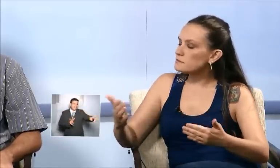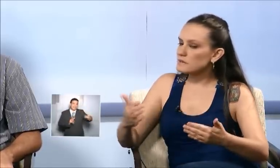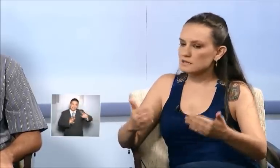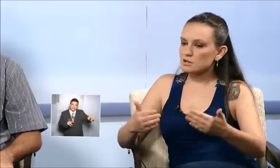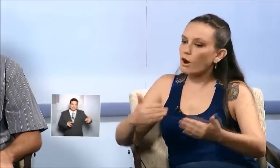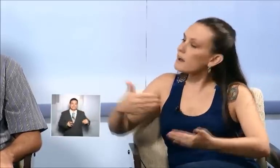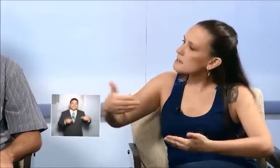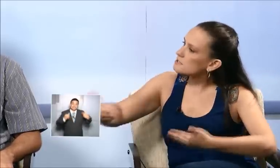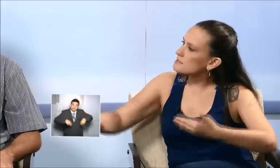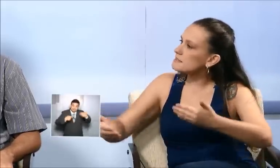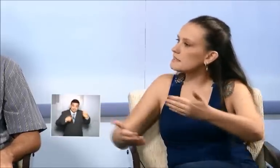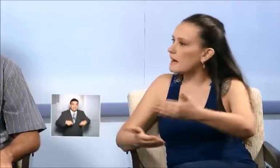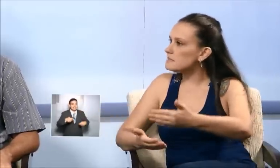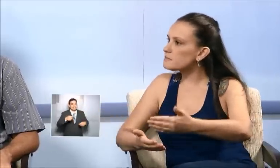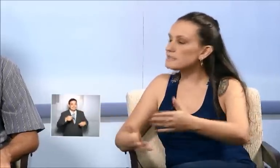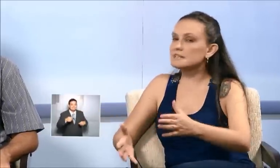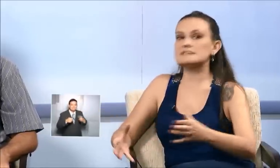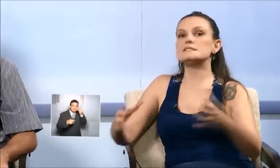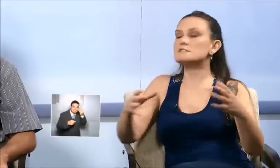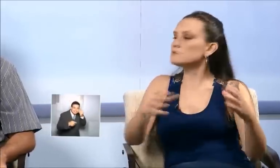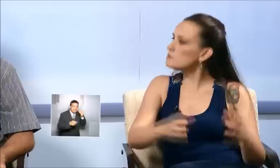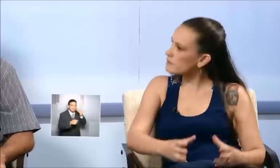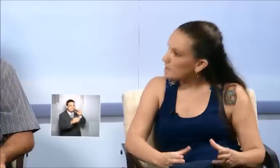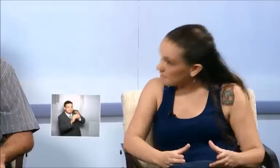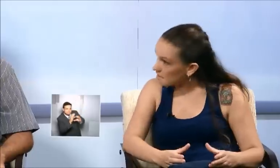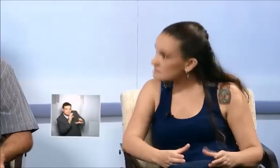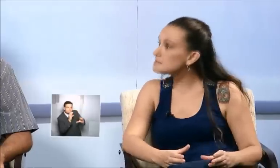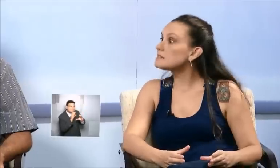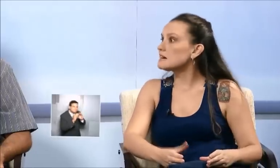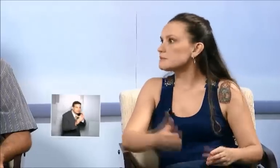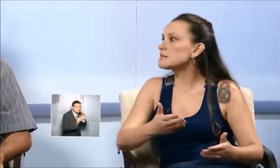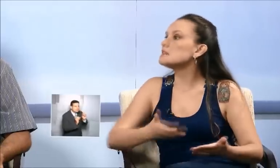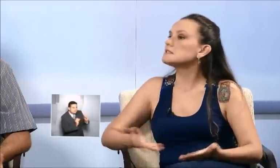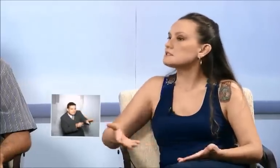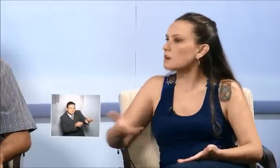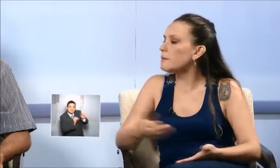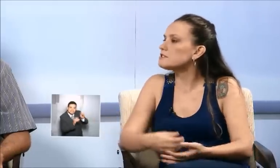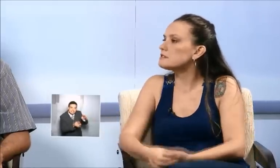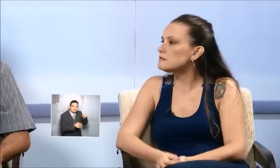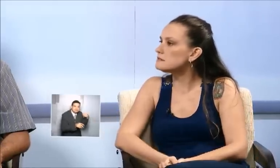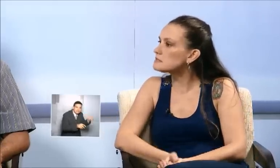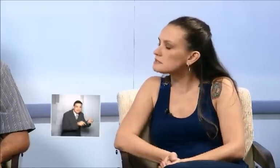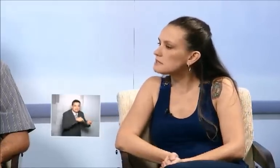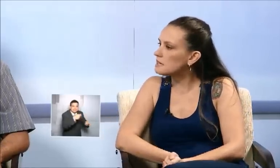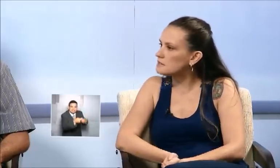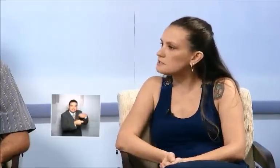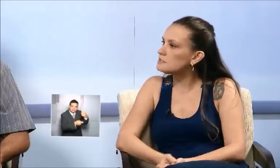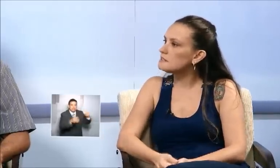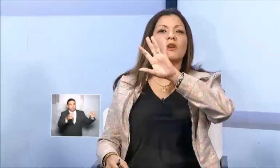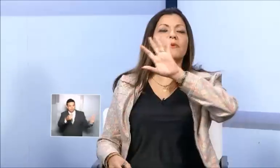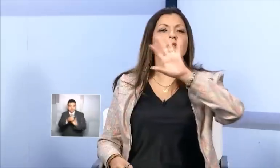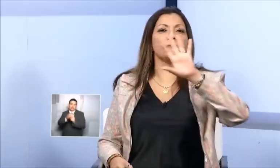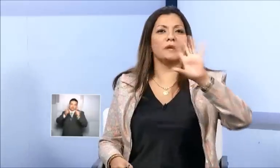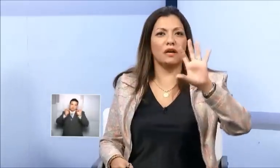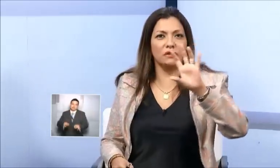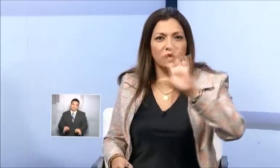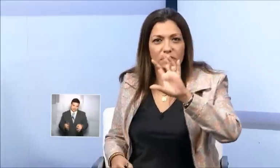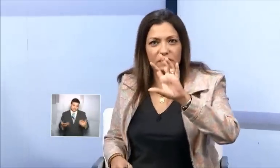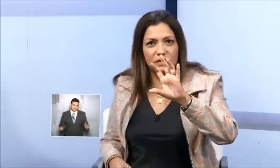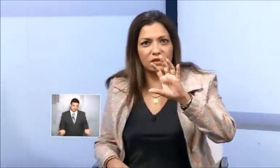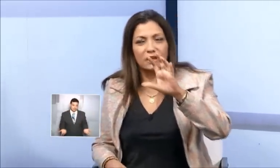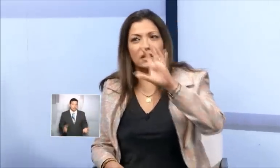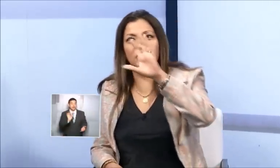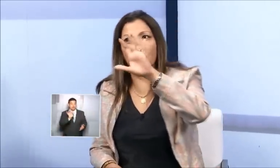toda uma troca de sinais para trazer esse surdo para a língua de sinais, para que ele seja realmente incluído na sociedade. Olha, só para a gente explicar o que